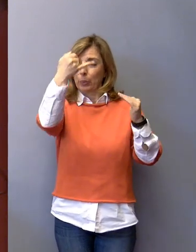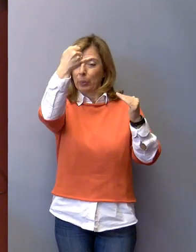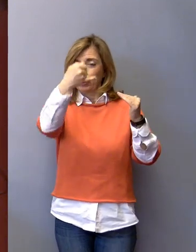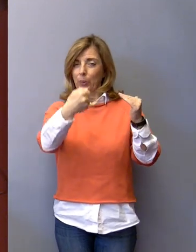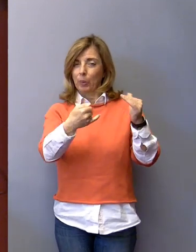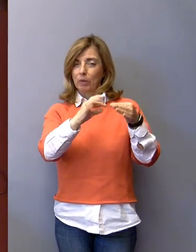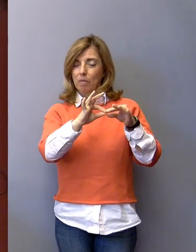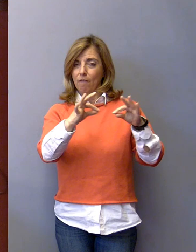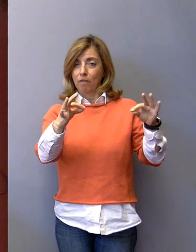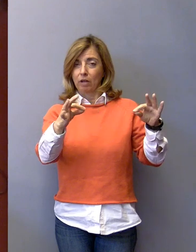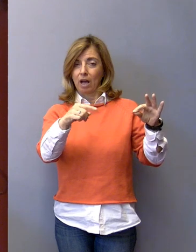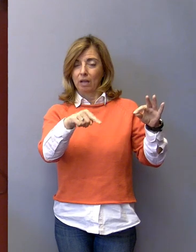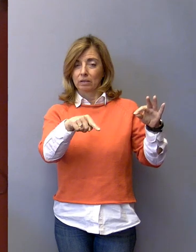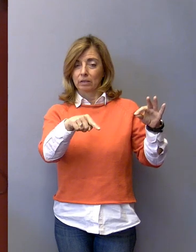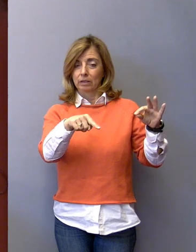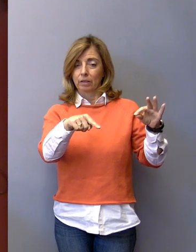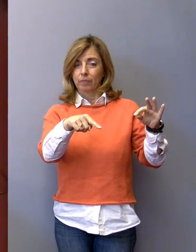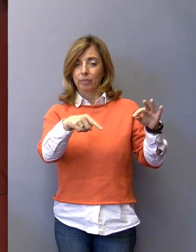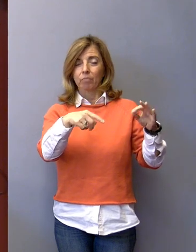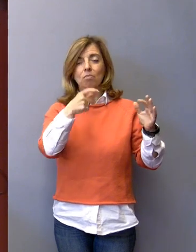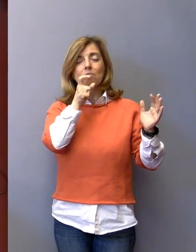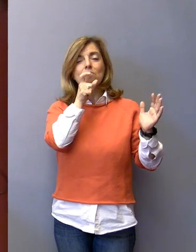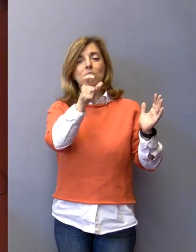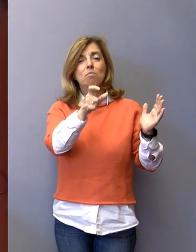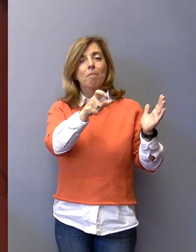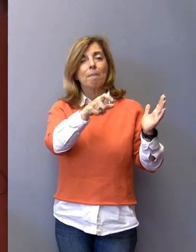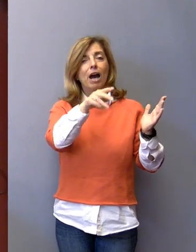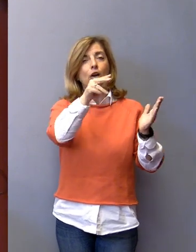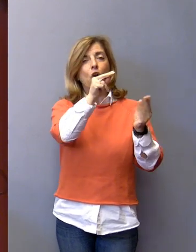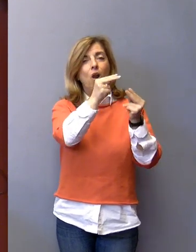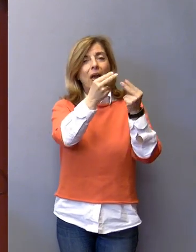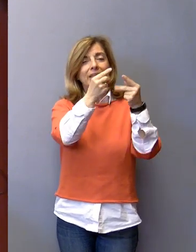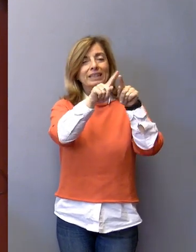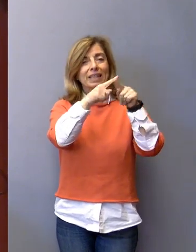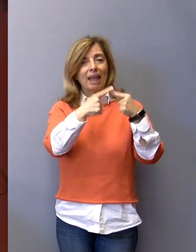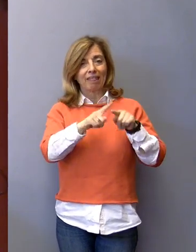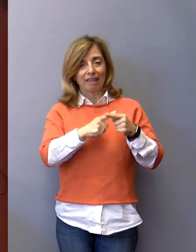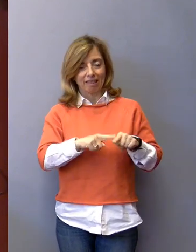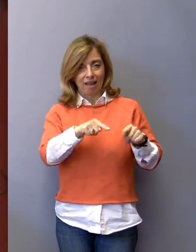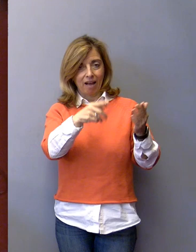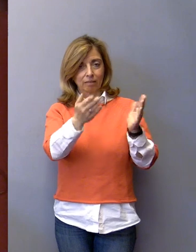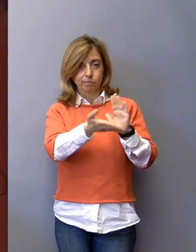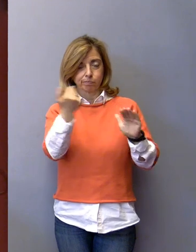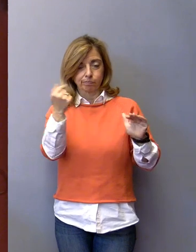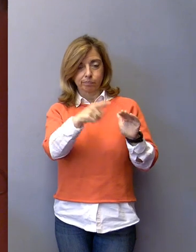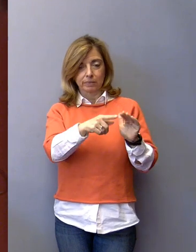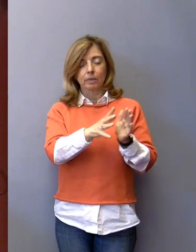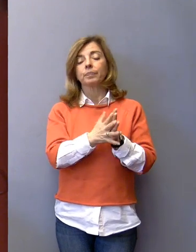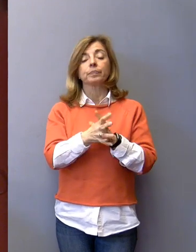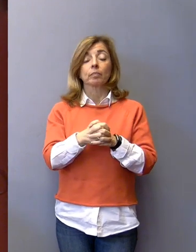l'ultima frase finale dopo schedine che avrebbero richiesto un approfondimento di commissioni consiliari dedicate